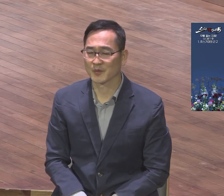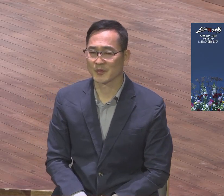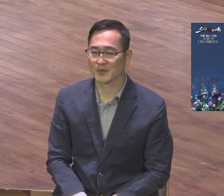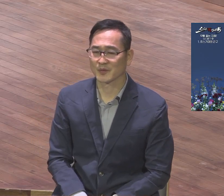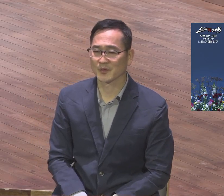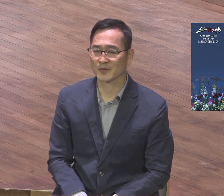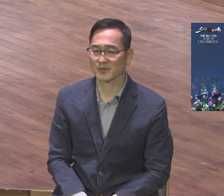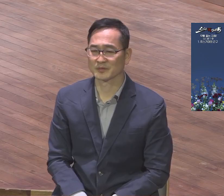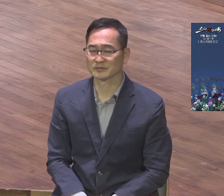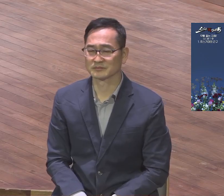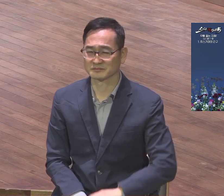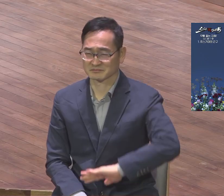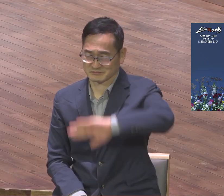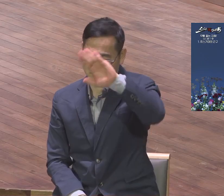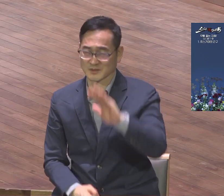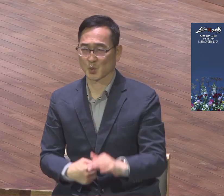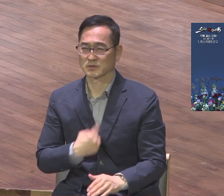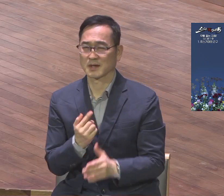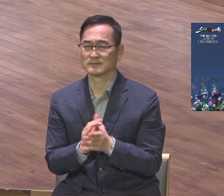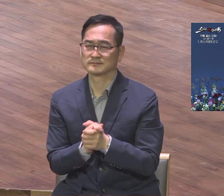혼자서 얼마나 좋은지 몰라.